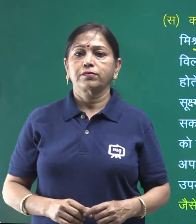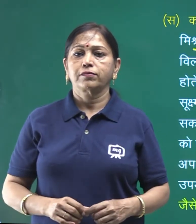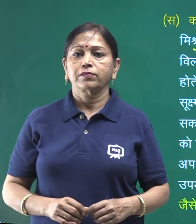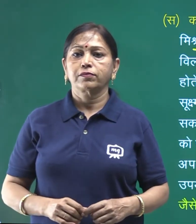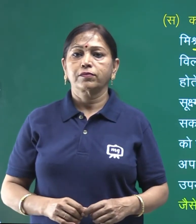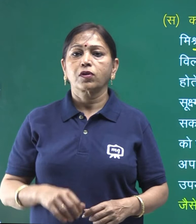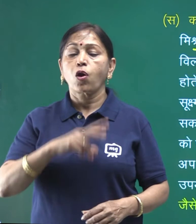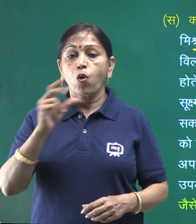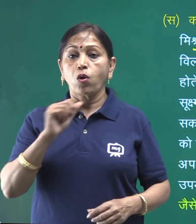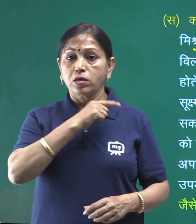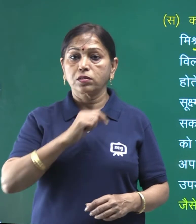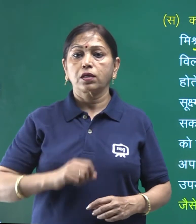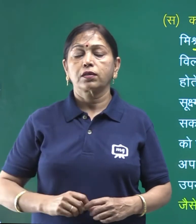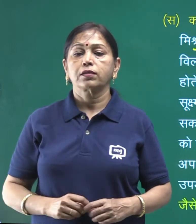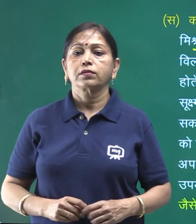तथा इसके